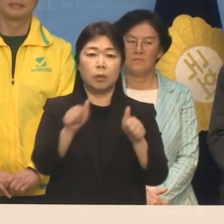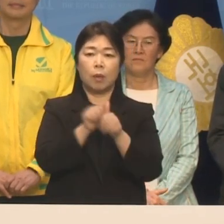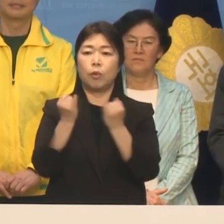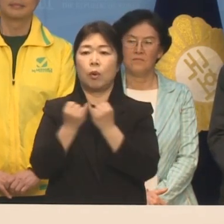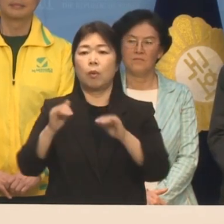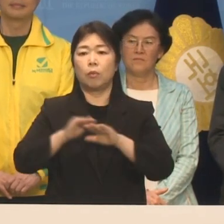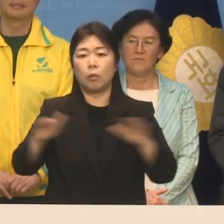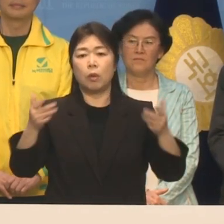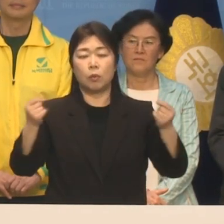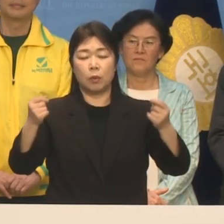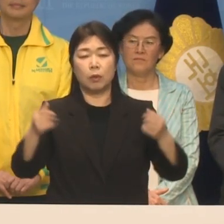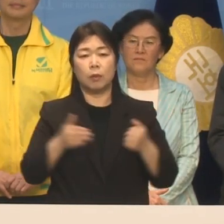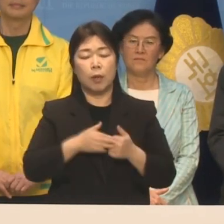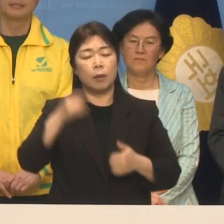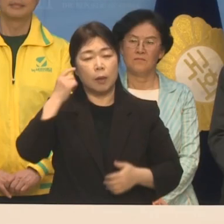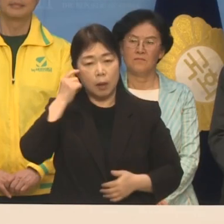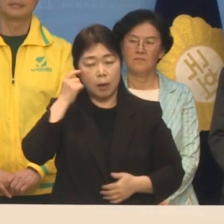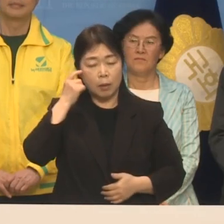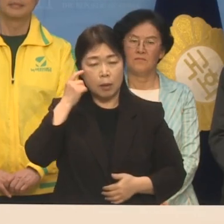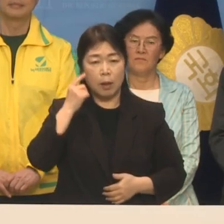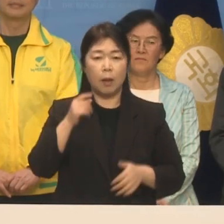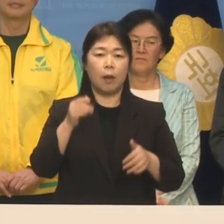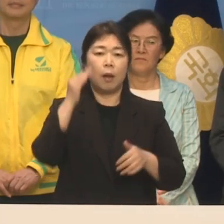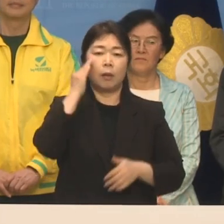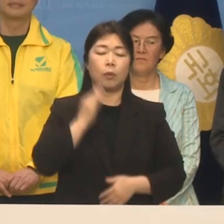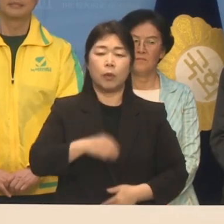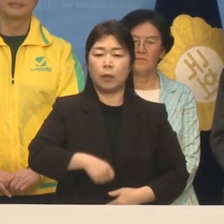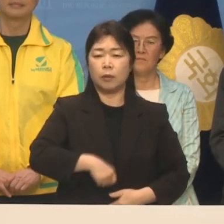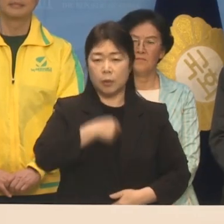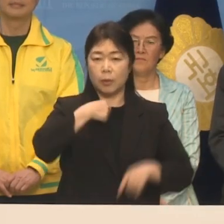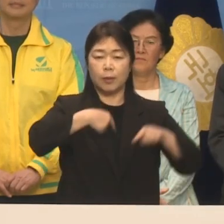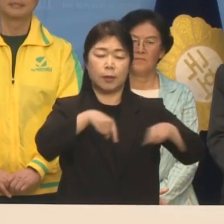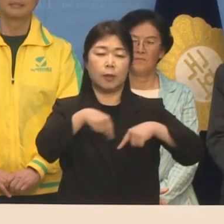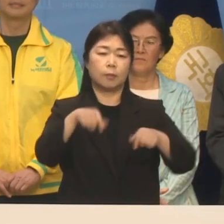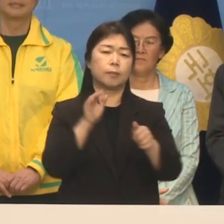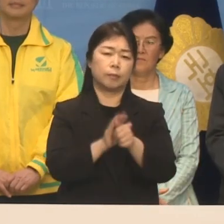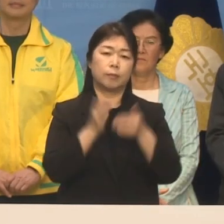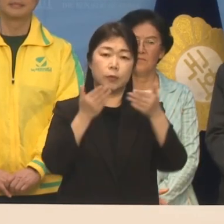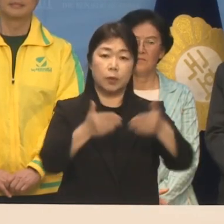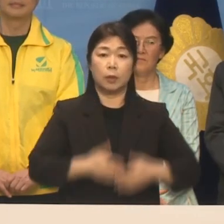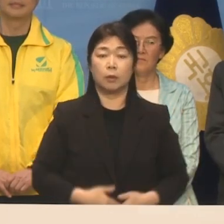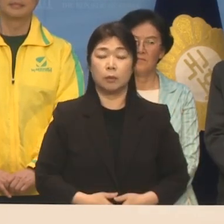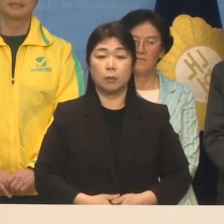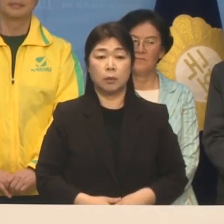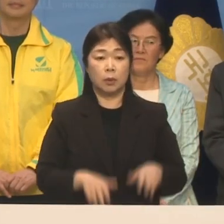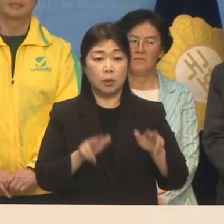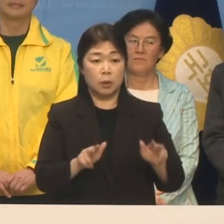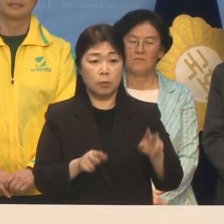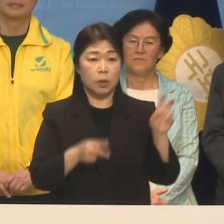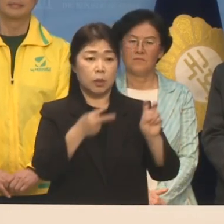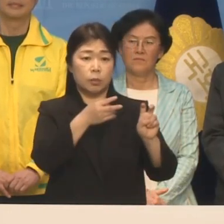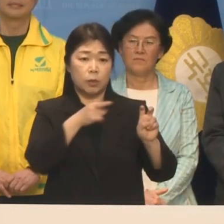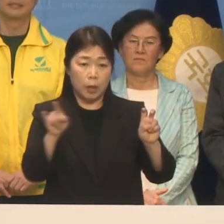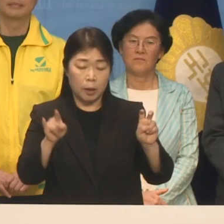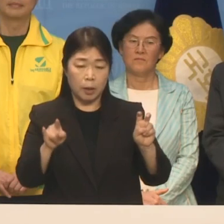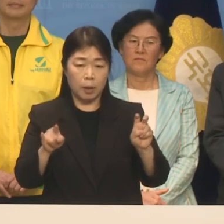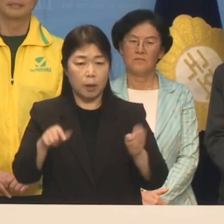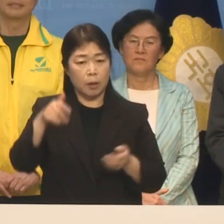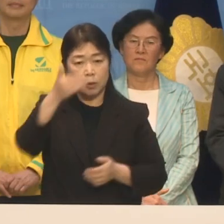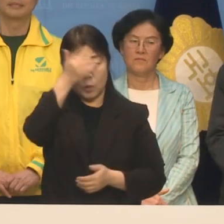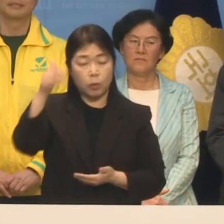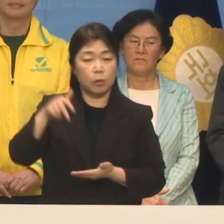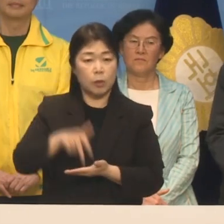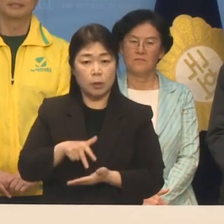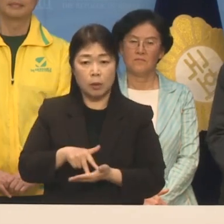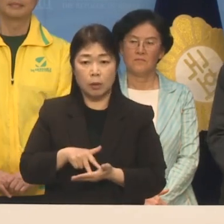녹색정의당을 지지하고 있습니다. 지금 현재 20대들이 여전히 이렇게 양당 정치